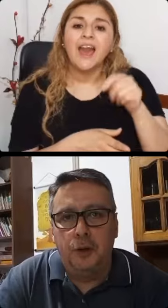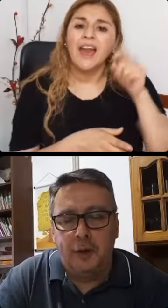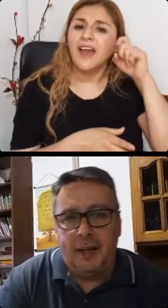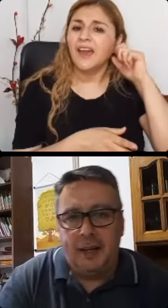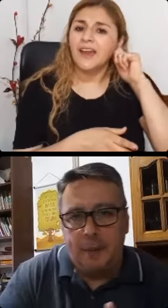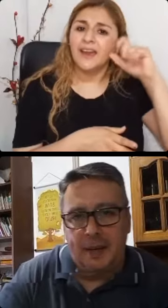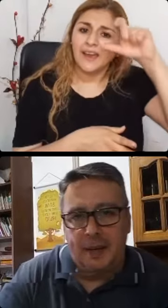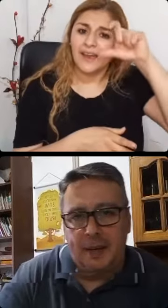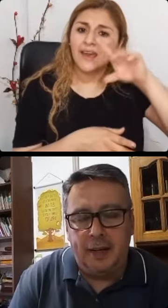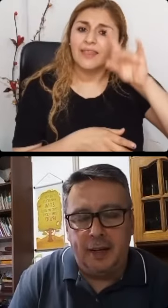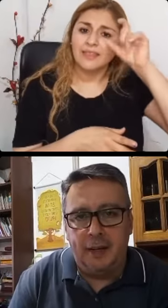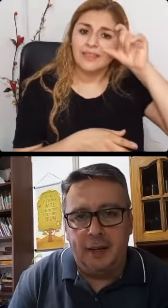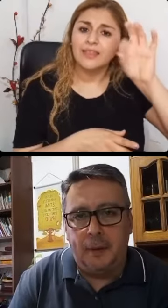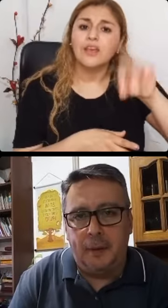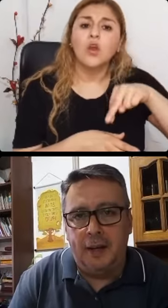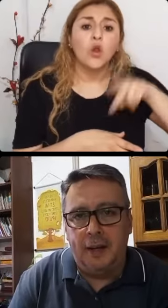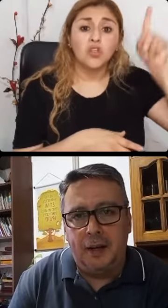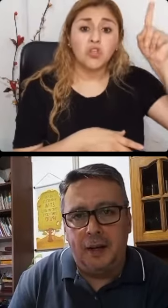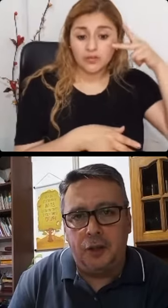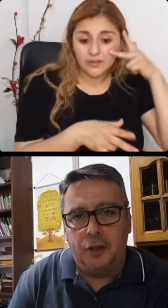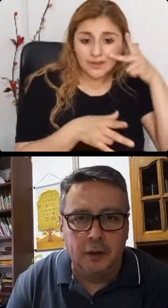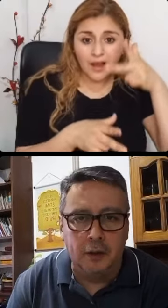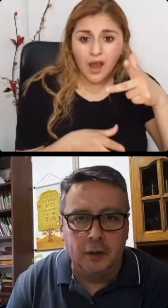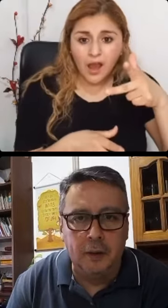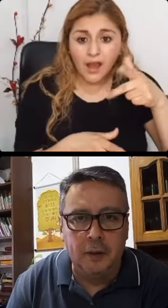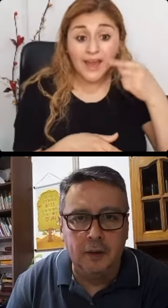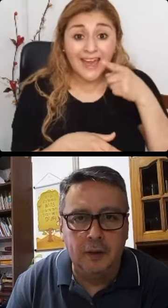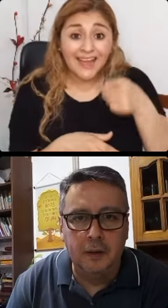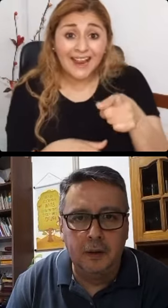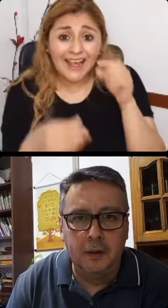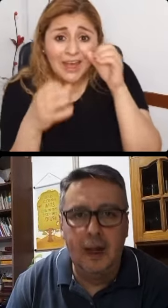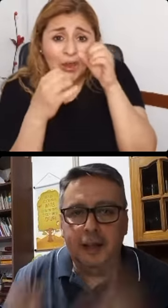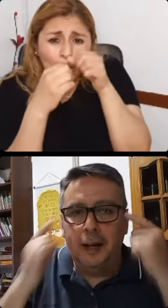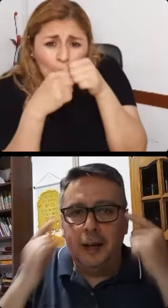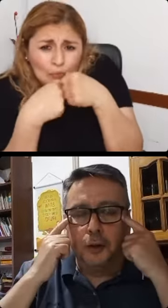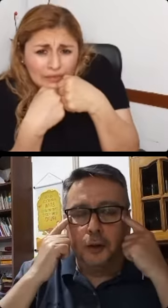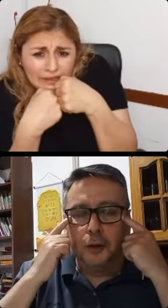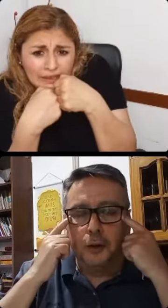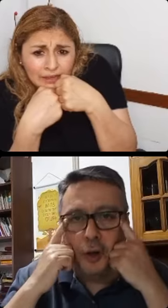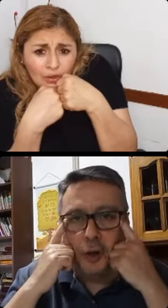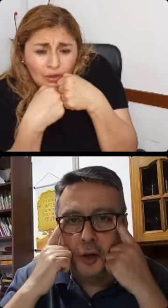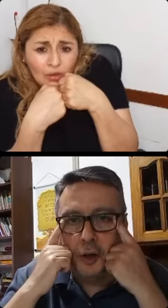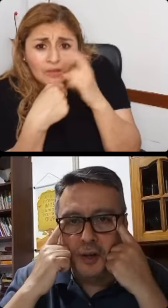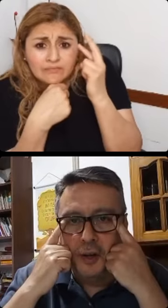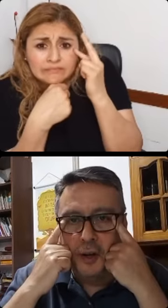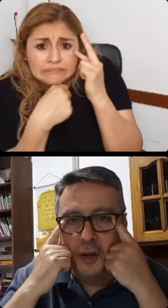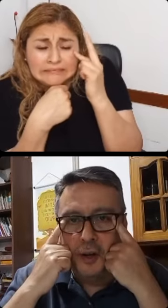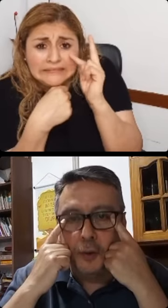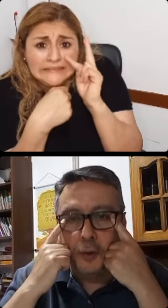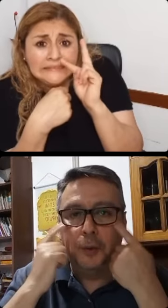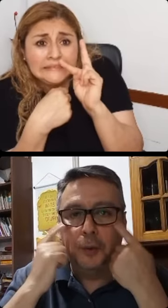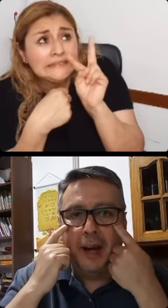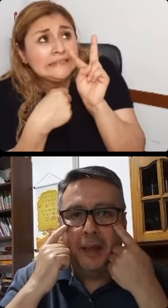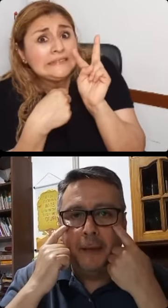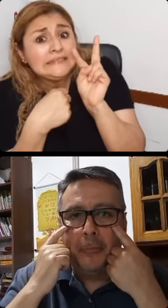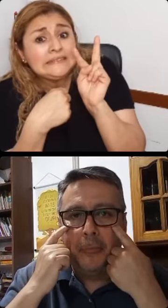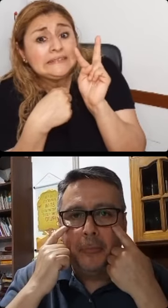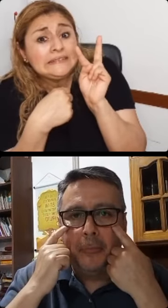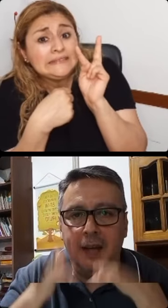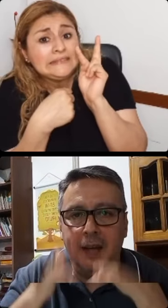lo llama porque ¿qué pasaba? Gedeón estaba escondido y él con sus ojos con su